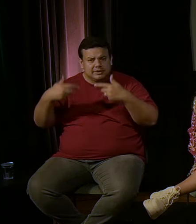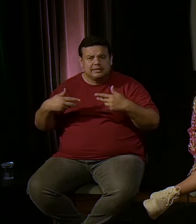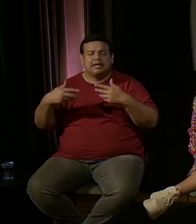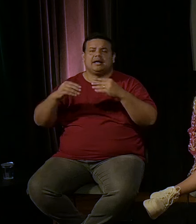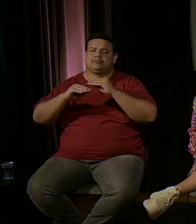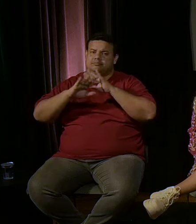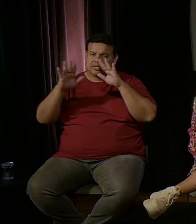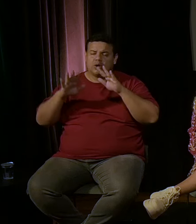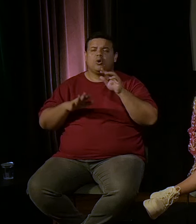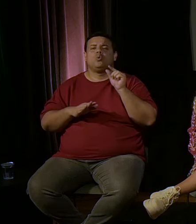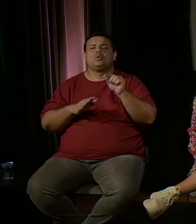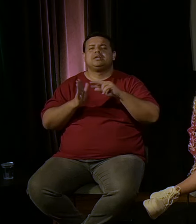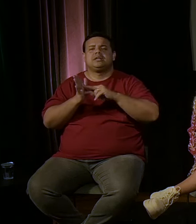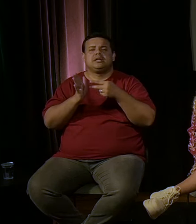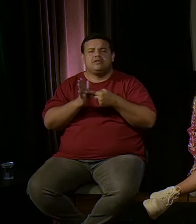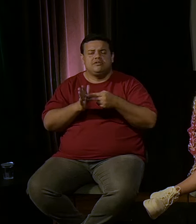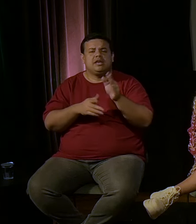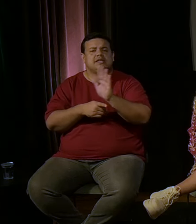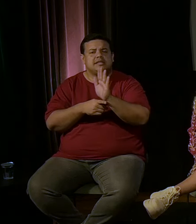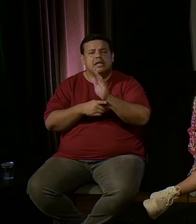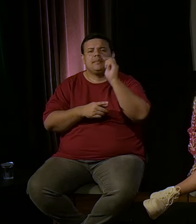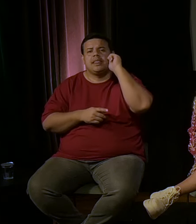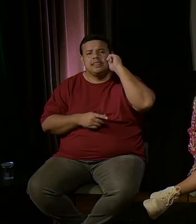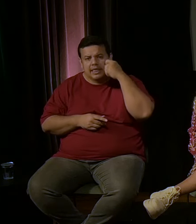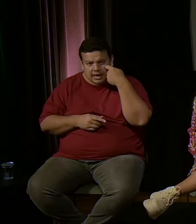o que é o cinema negro,